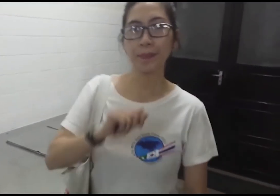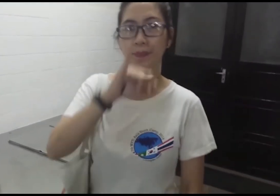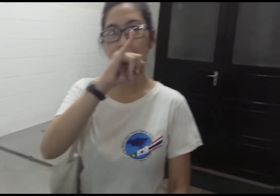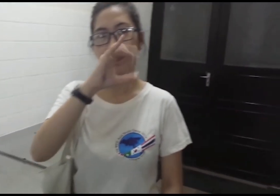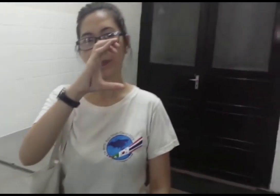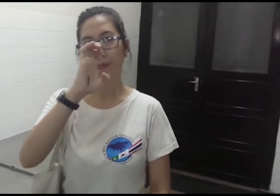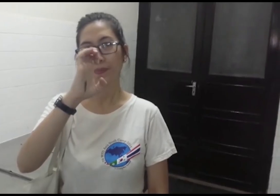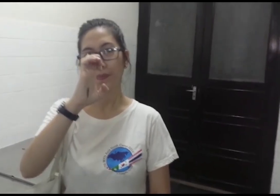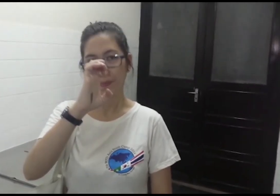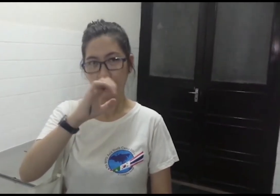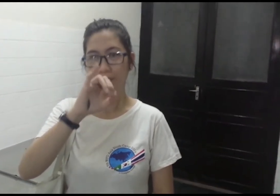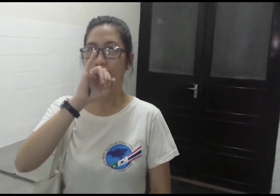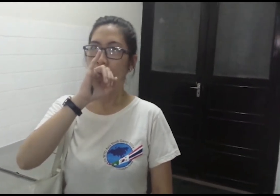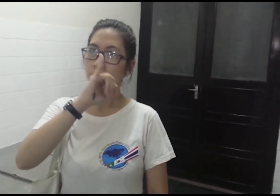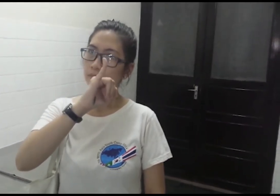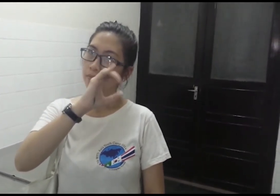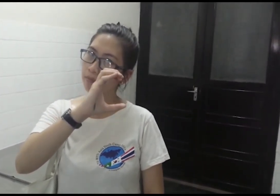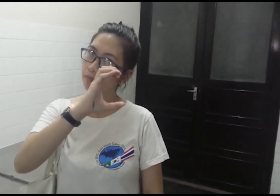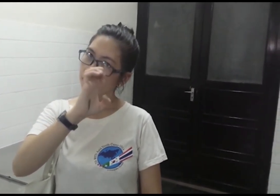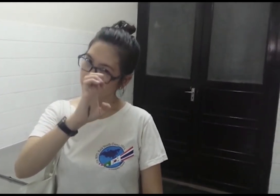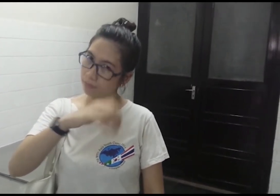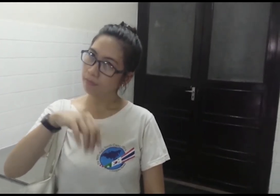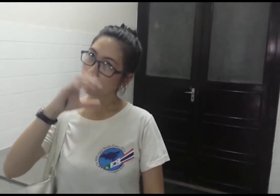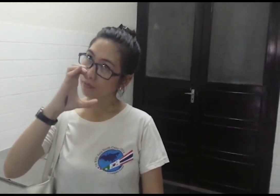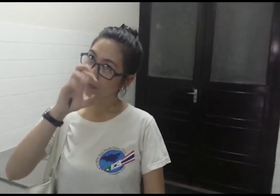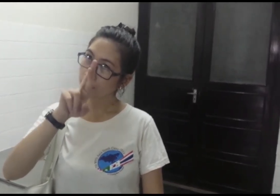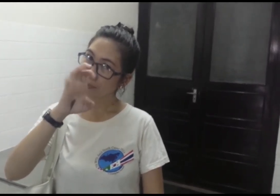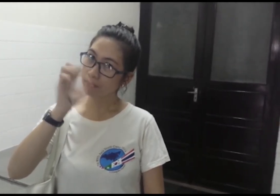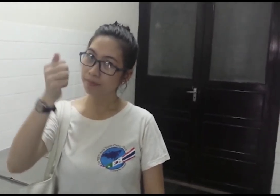Das waren die Eisbehälter, genauer für Eiscreme.